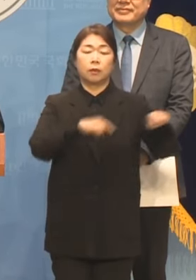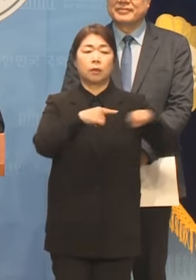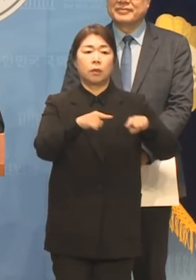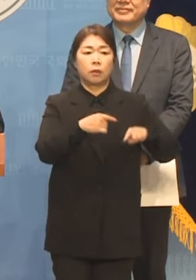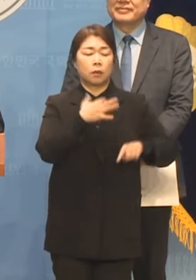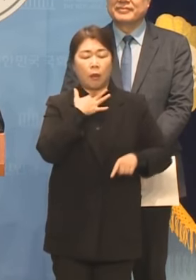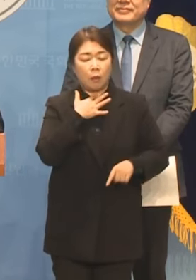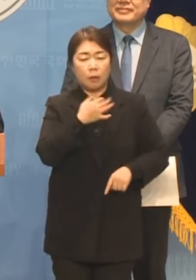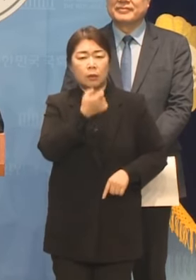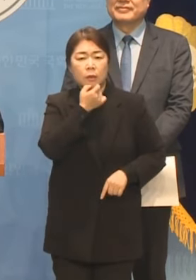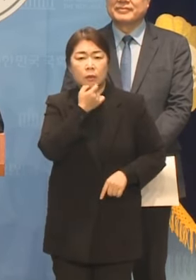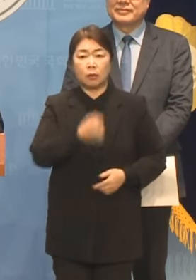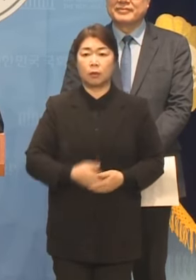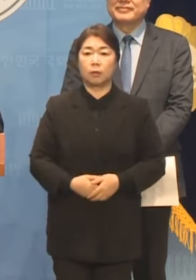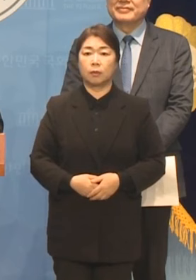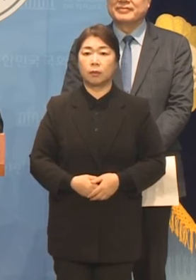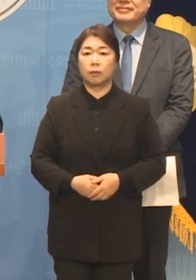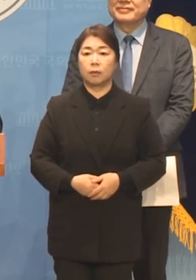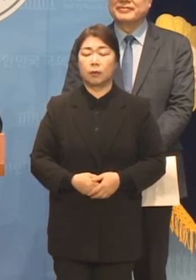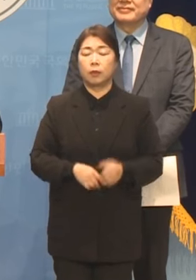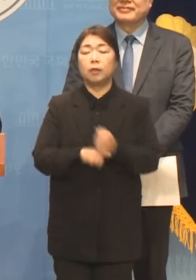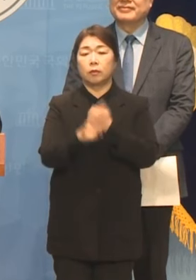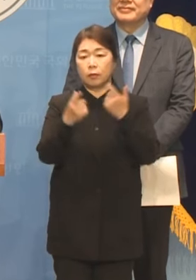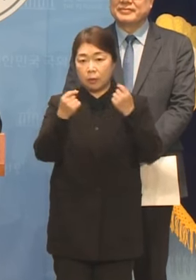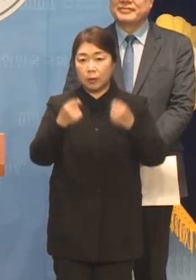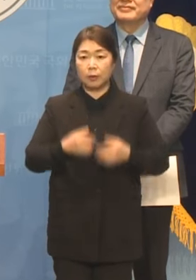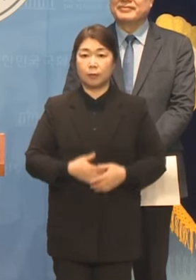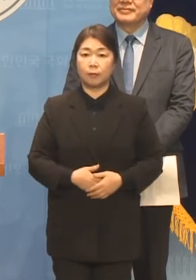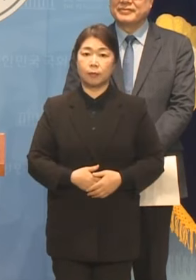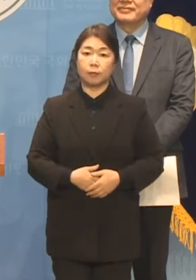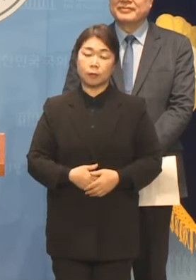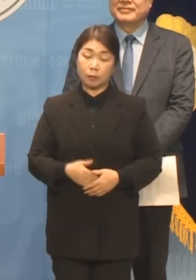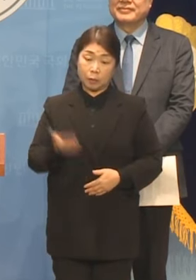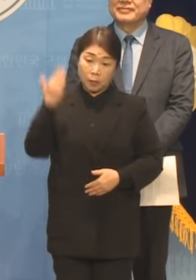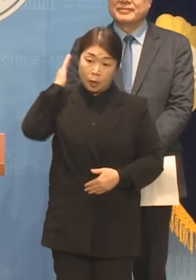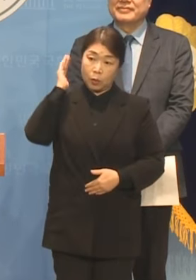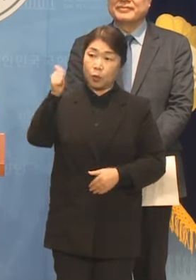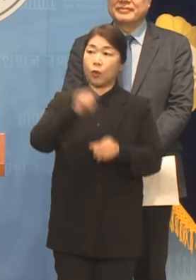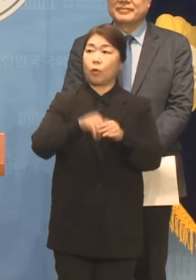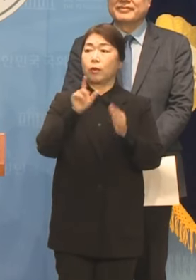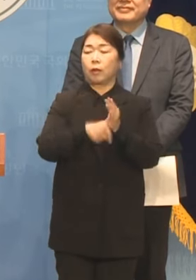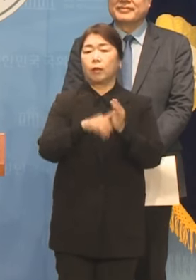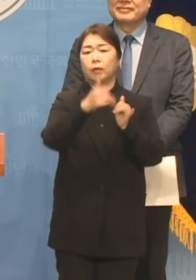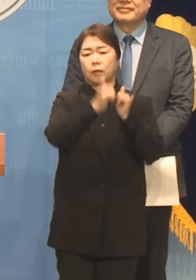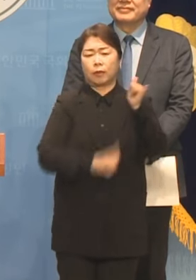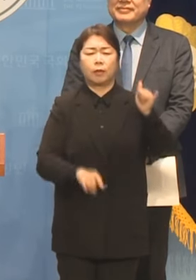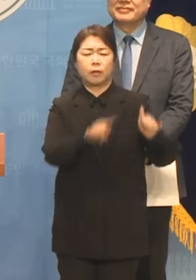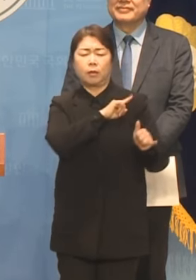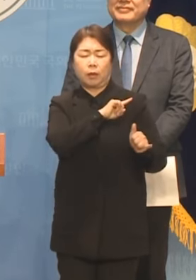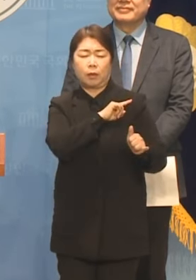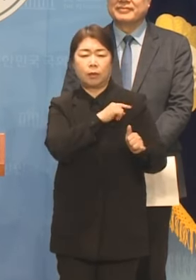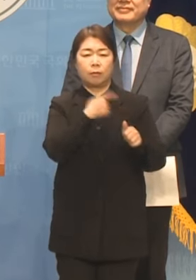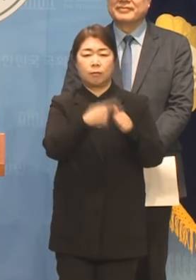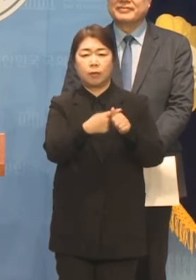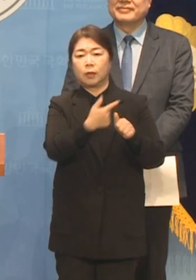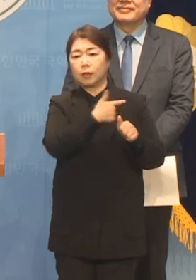가고 혐을 불러오는 이유입니다 지난 대선을 역대 최대의 비감